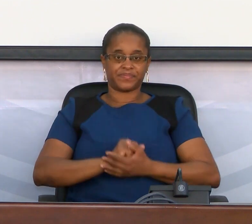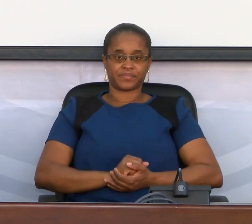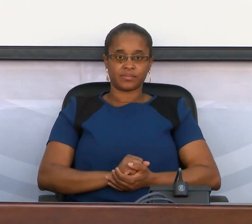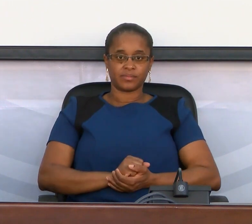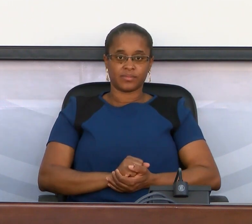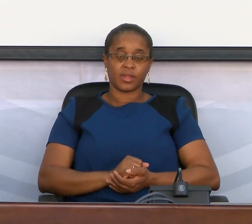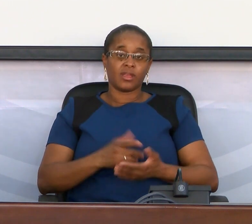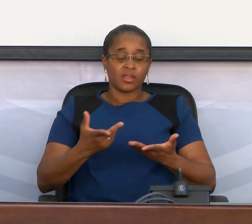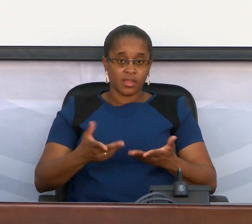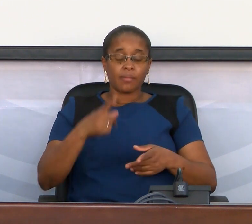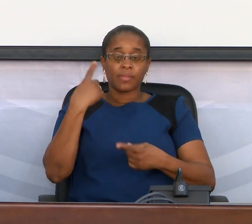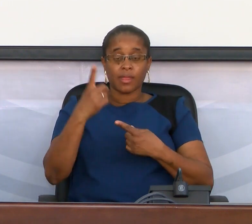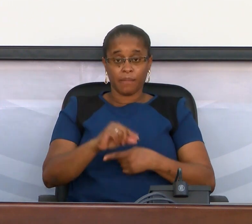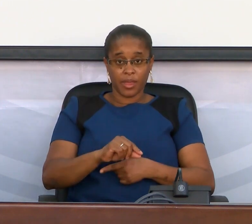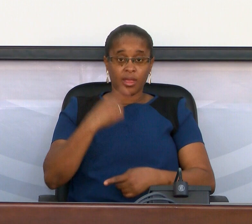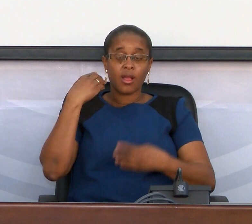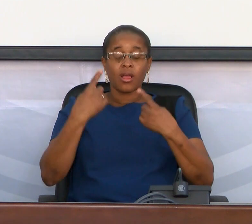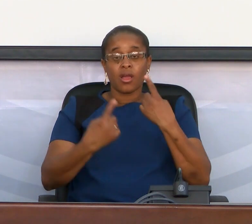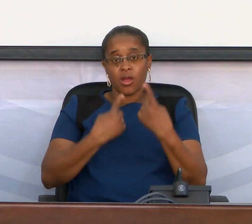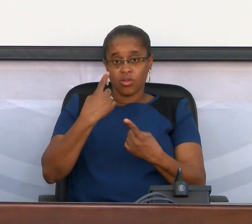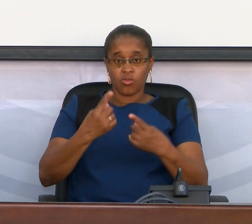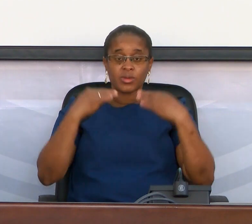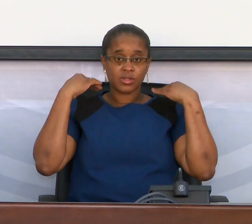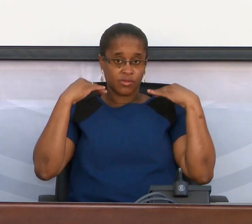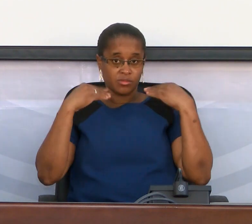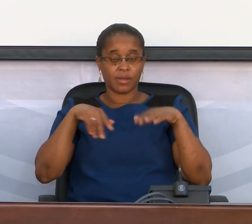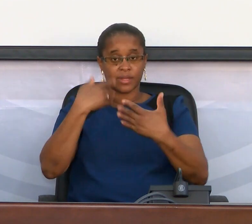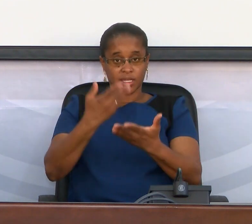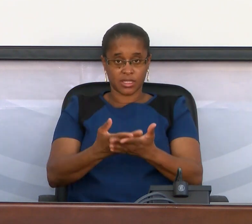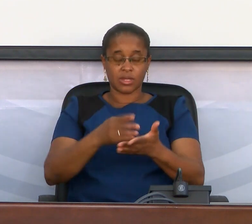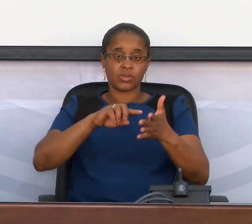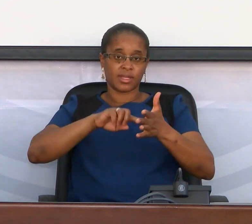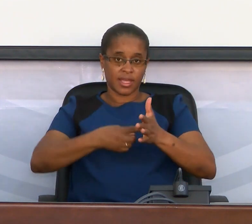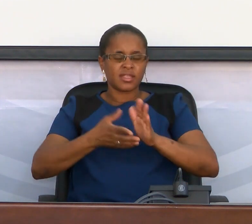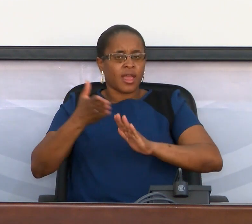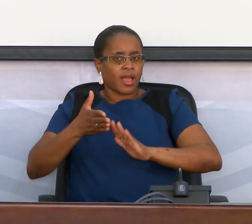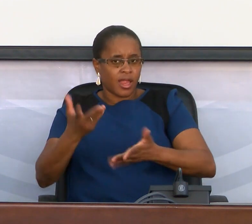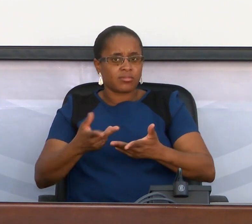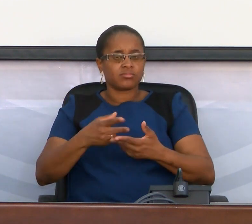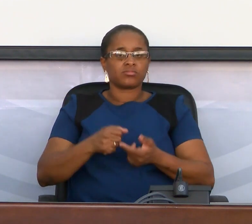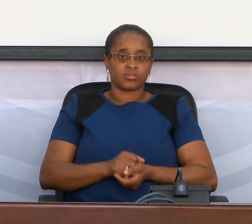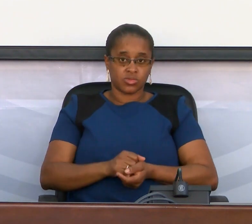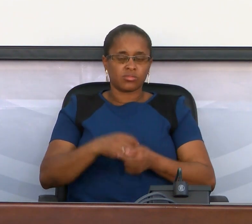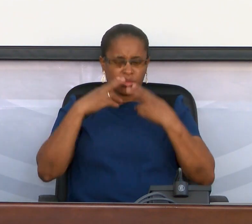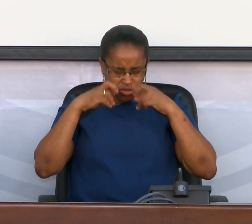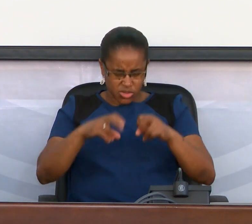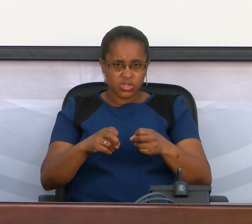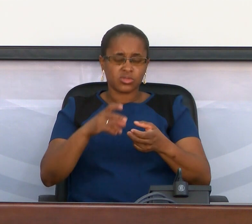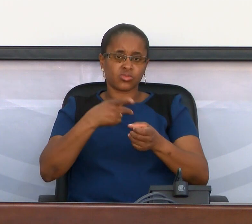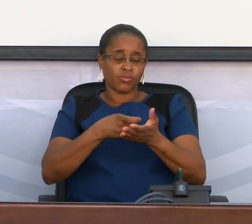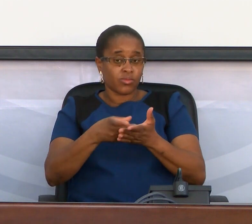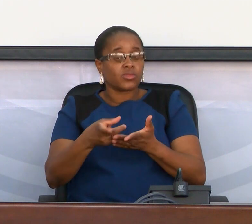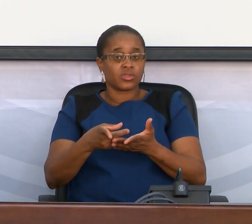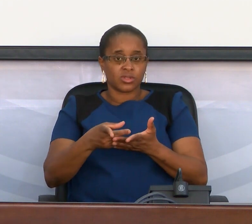Ainda, alguma informação em relação à aplicação dos testes rápidos para pesquisa de anticorpos,